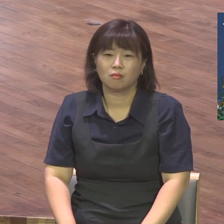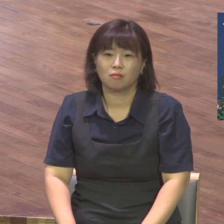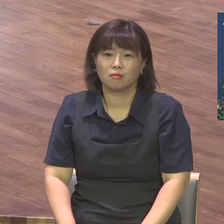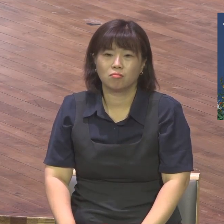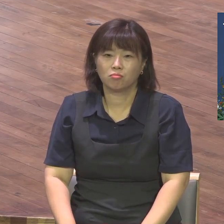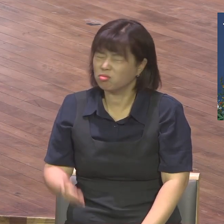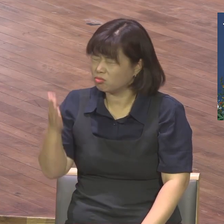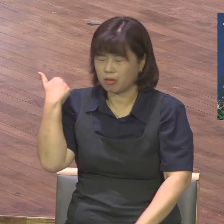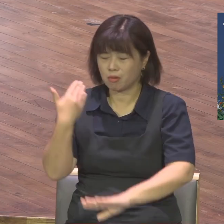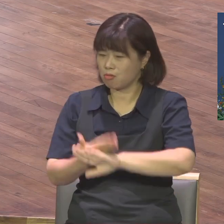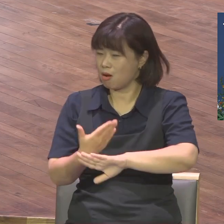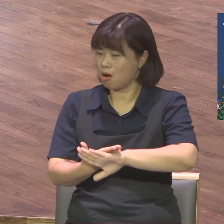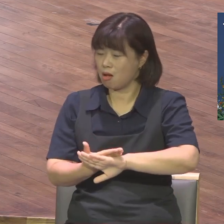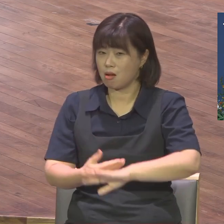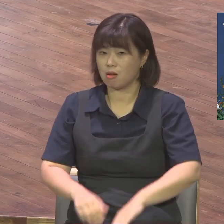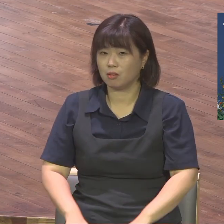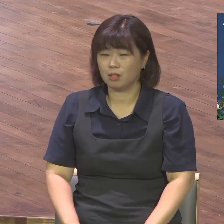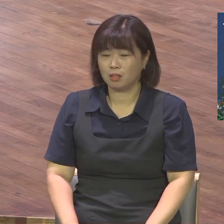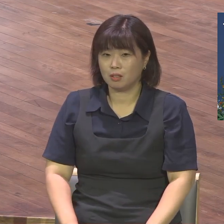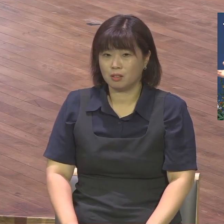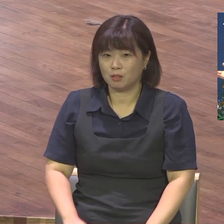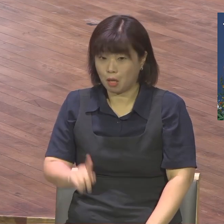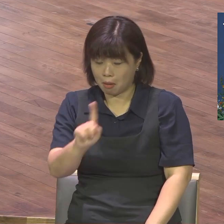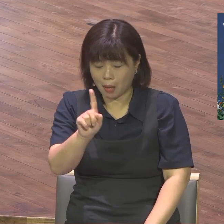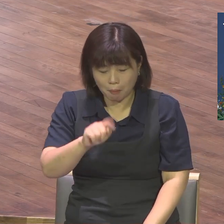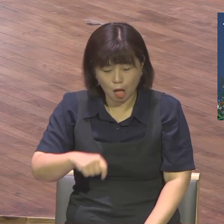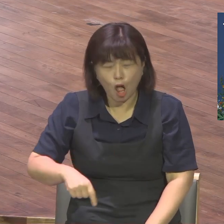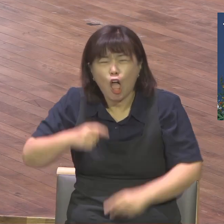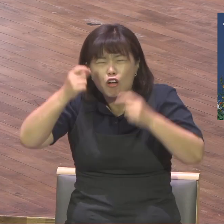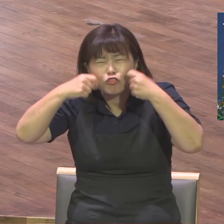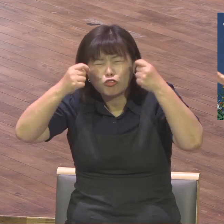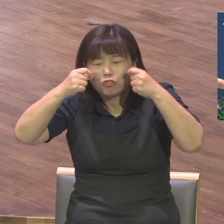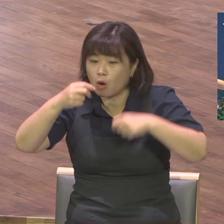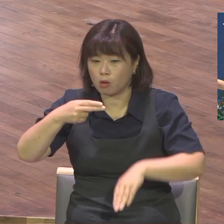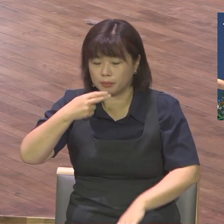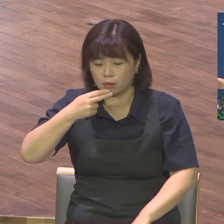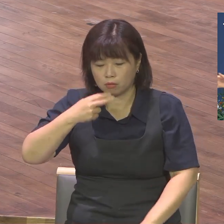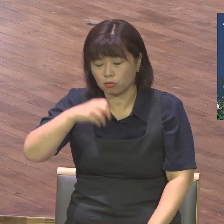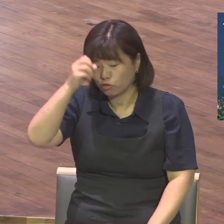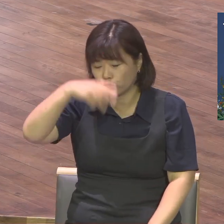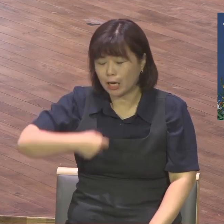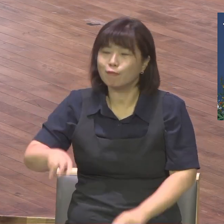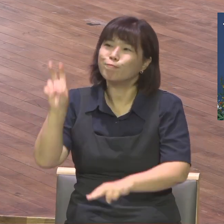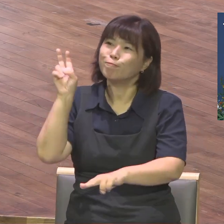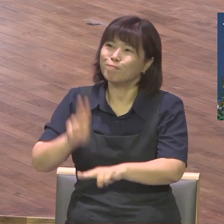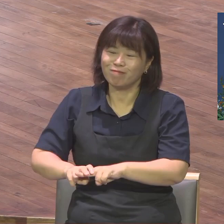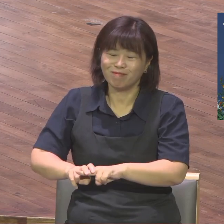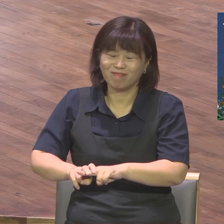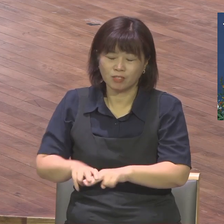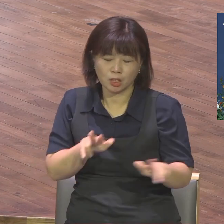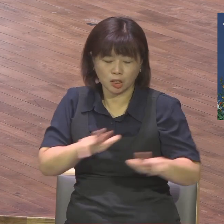요즘 애들도 그래요. 뭐 보채 그런 거 없어요. 영상 그 지인데 맞는 거 주면 그냥 가만히 있어. 그거 보고.